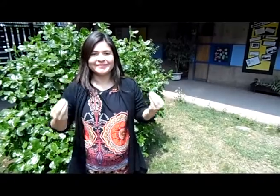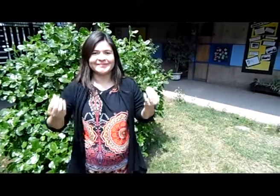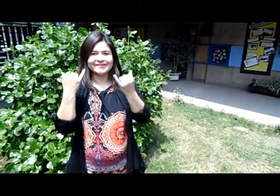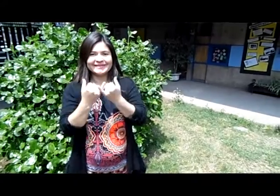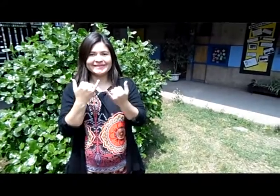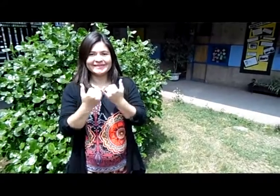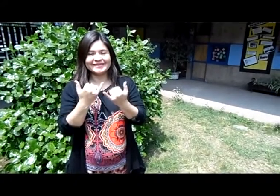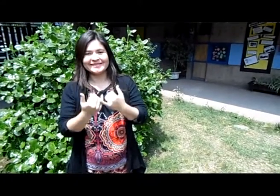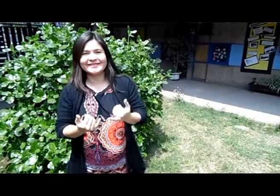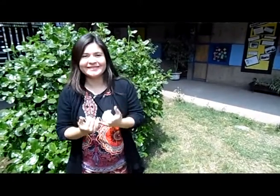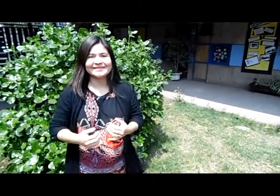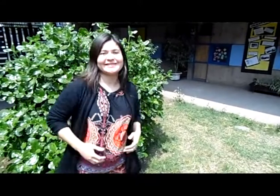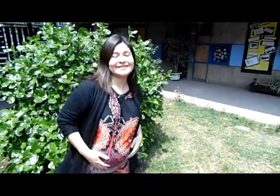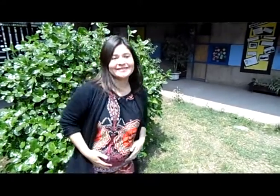buenos amigos.